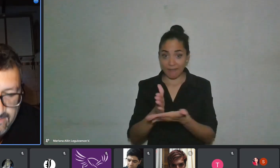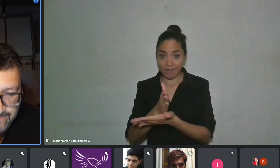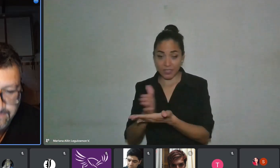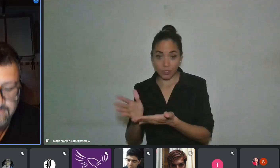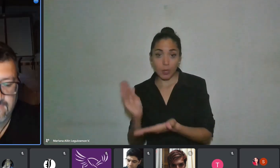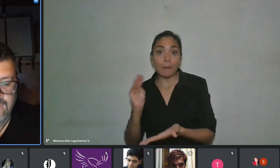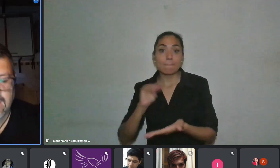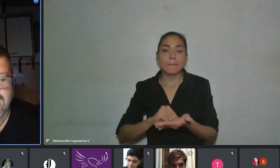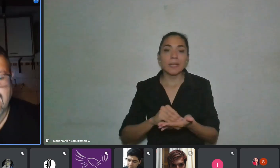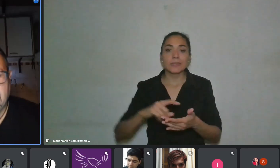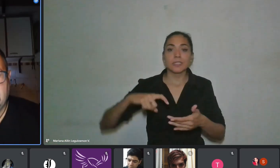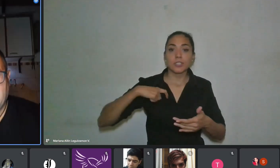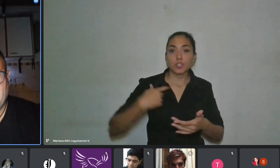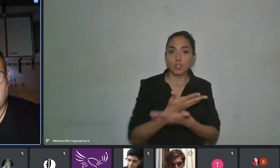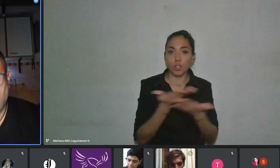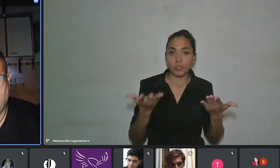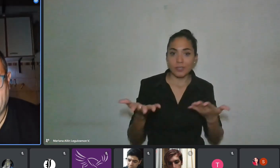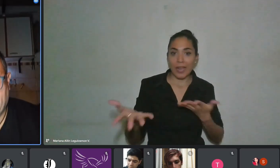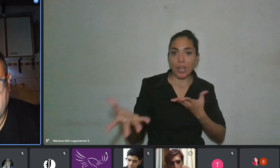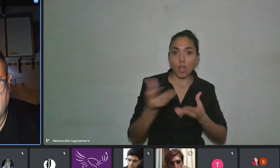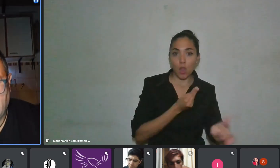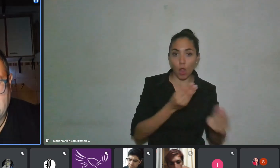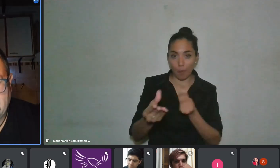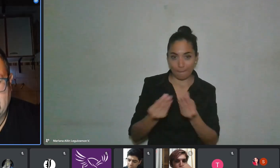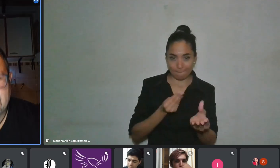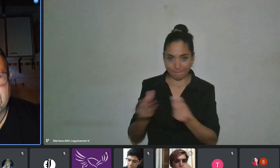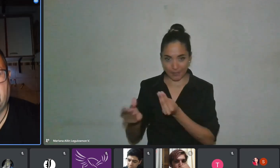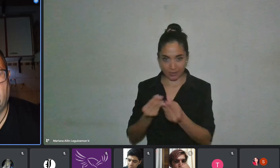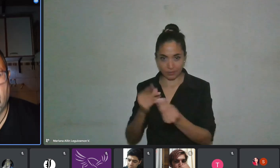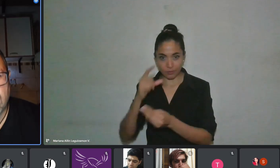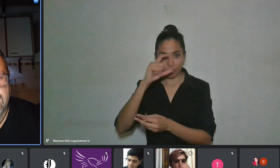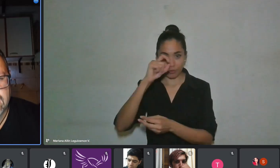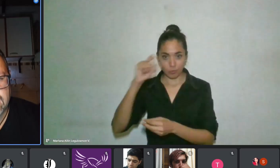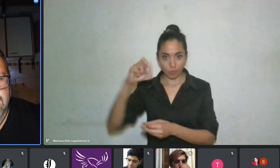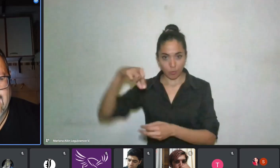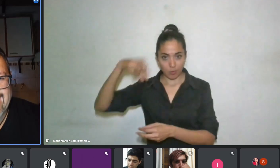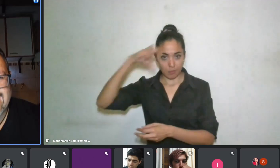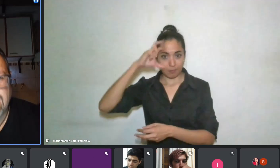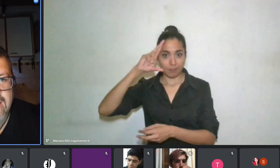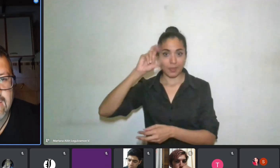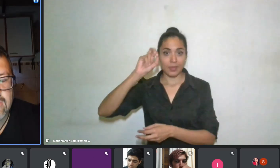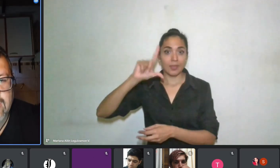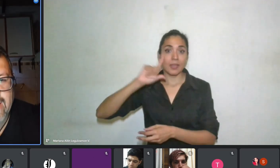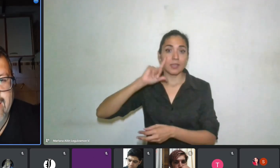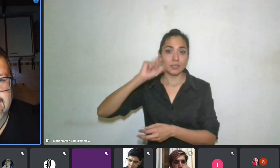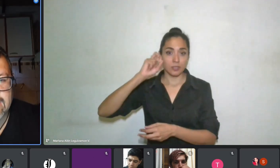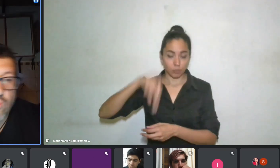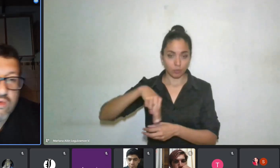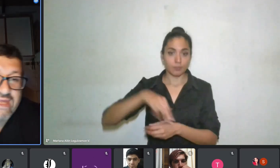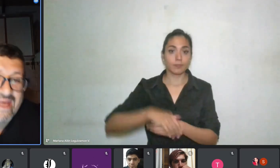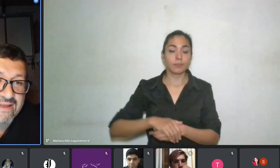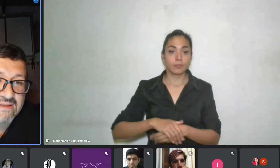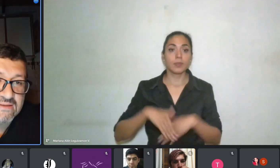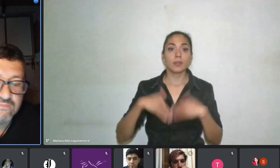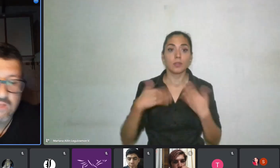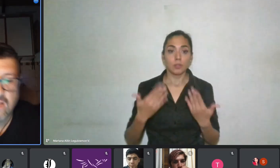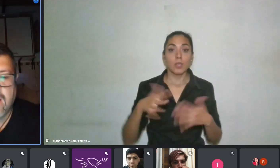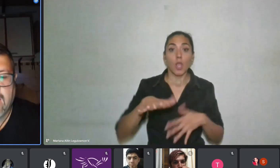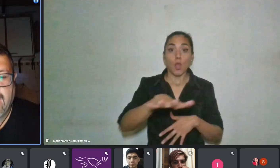social. En todo lugar en donde se producen el nacimiento de las